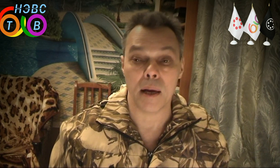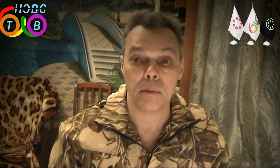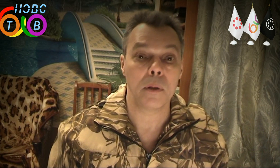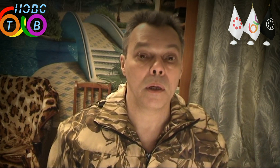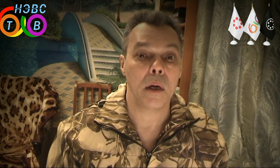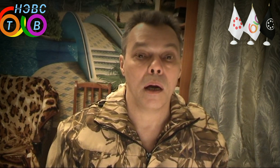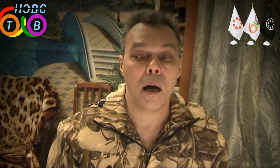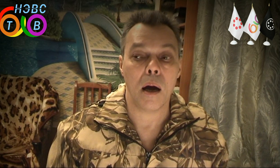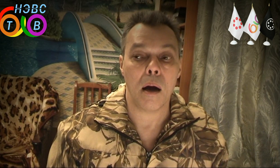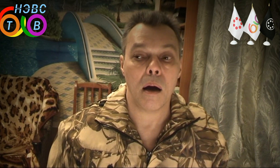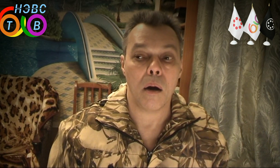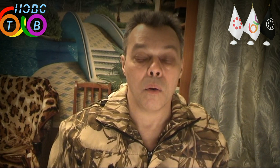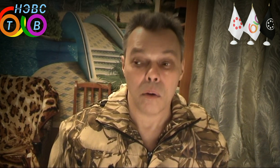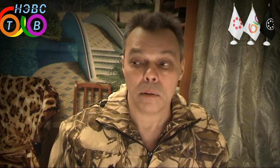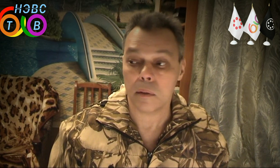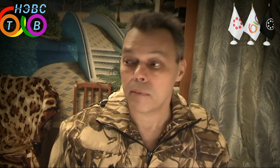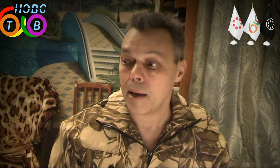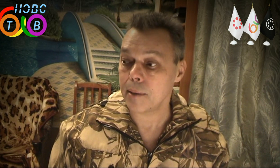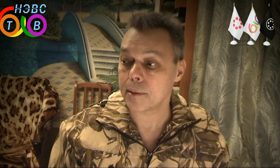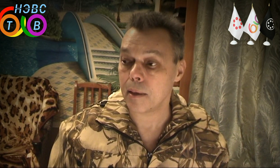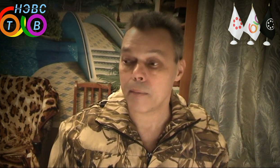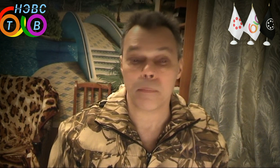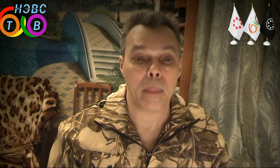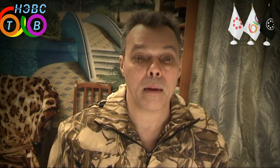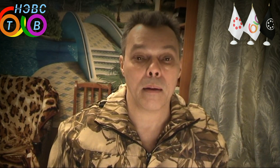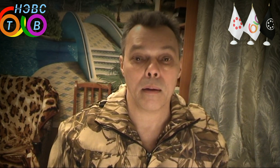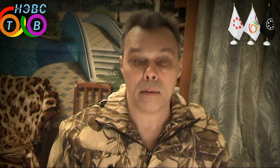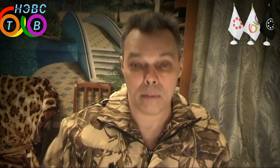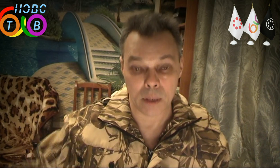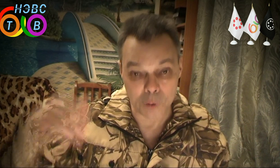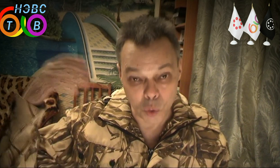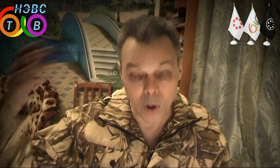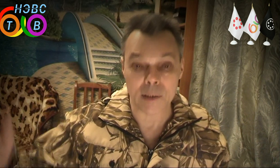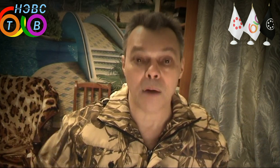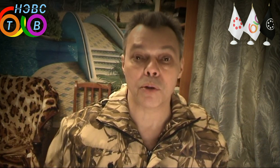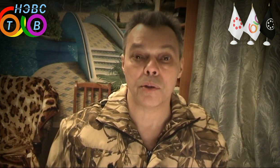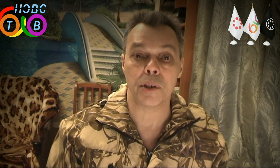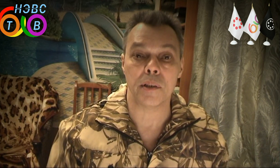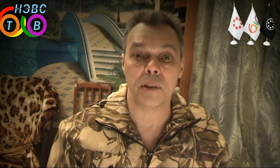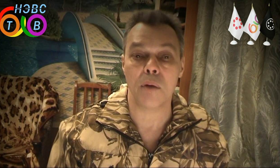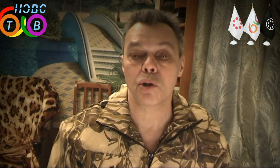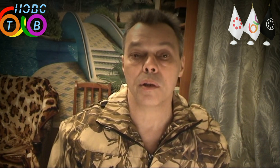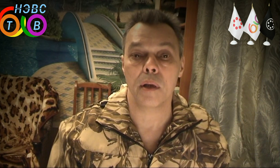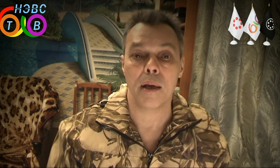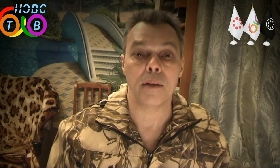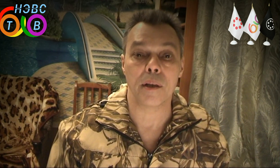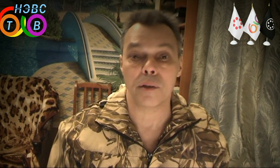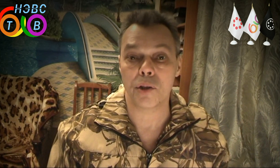плеву, он является на всю оставшуюся жизнь девушки